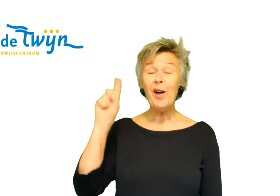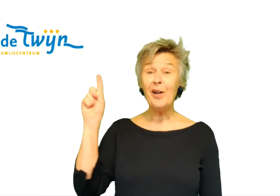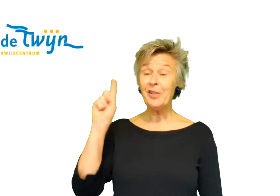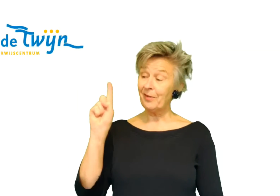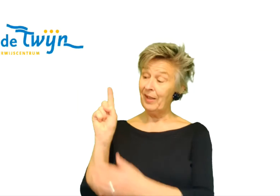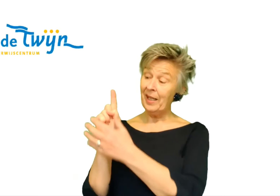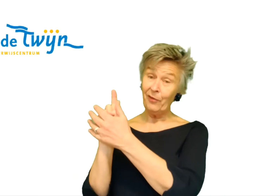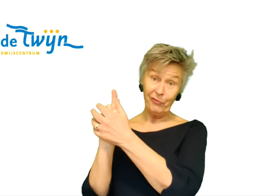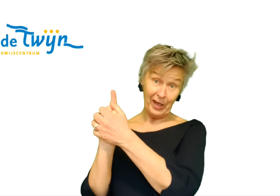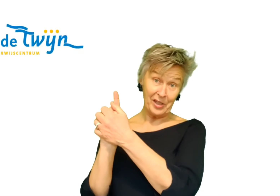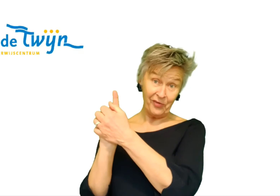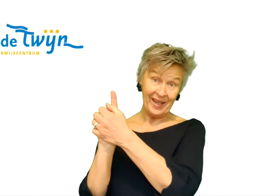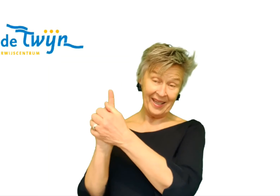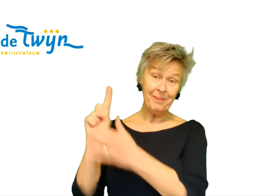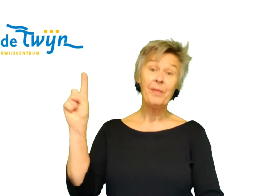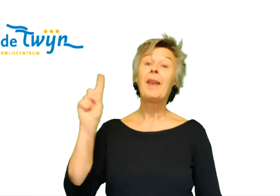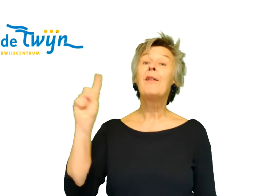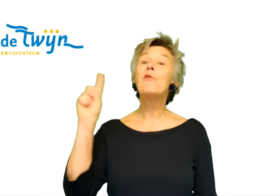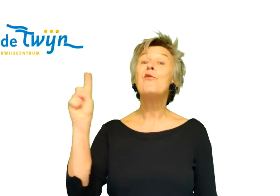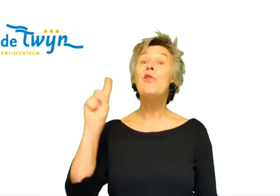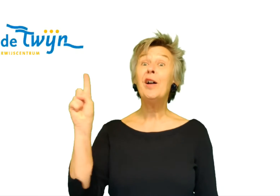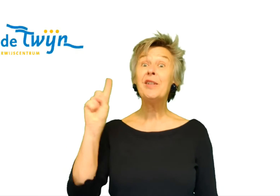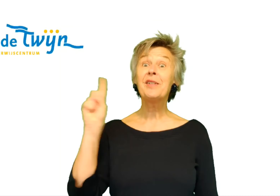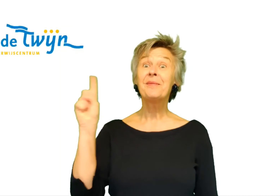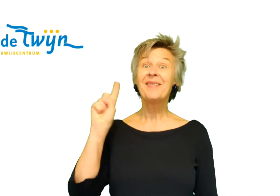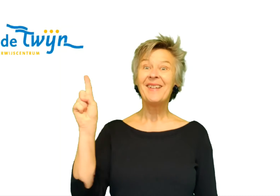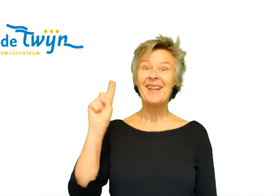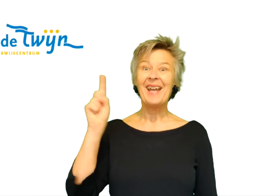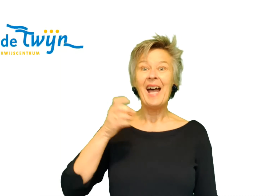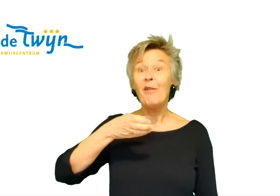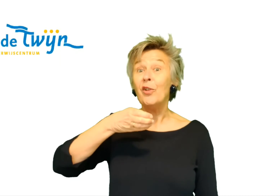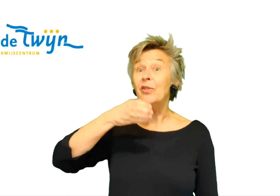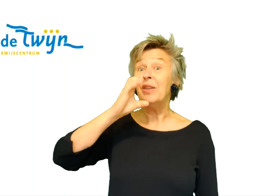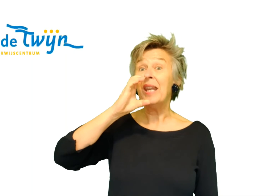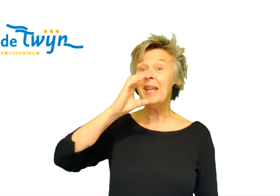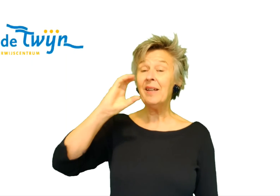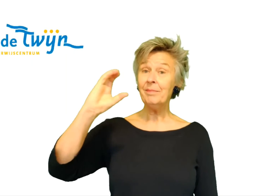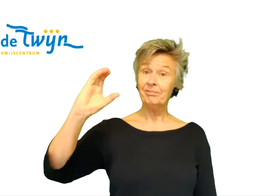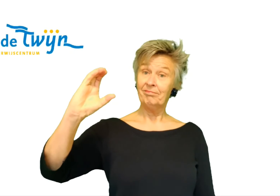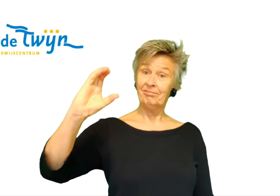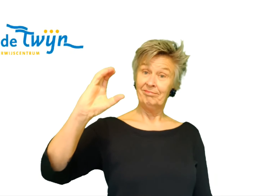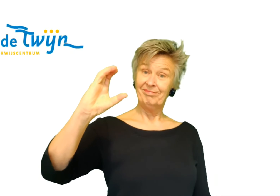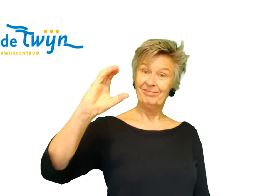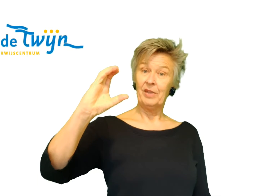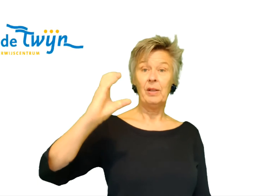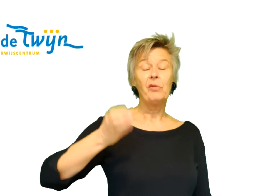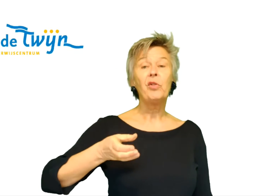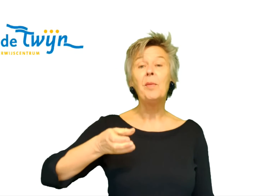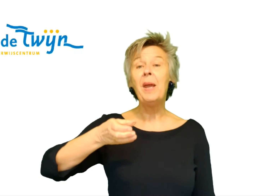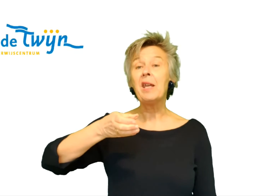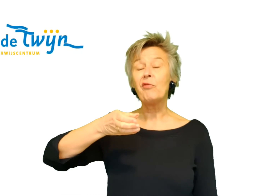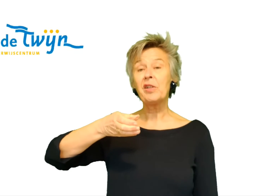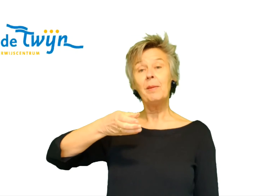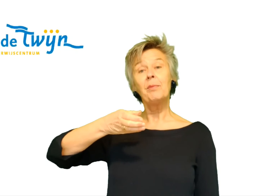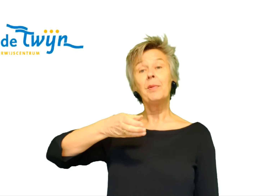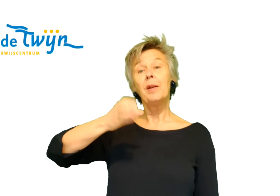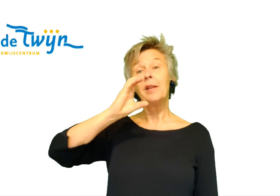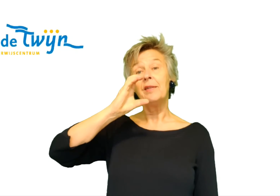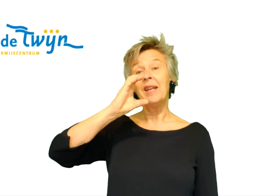Wat? Weer die vingers weg, hè? Wat gaan we drinken? Nou, net of je de beker vast hebt.